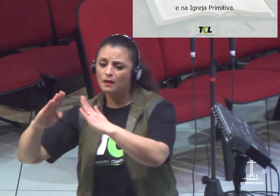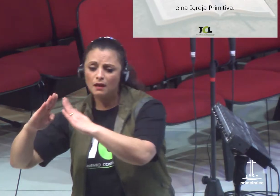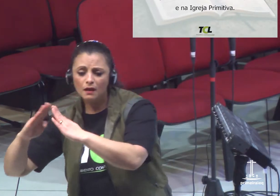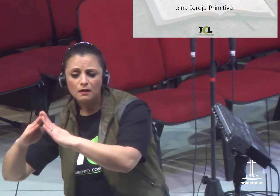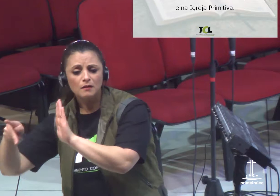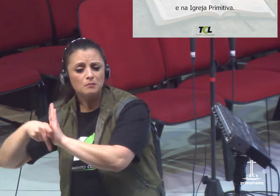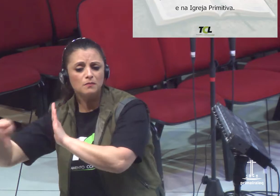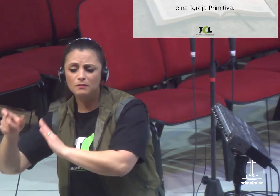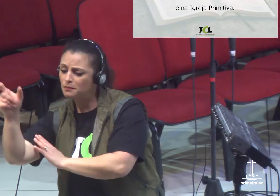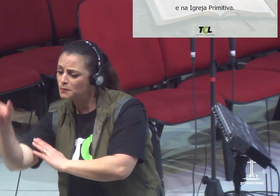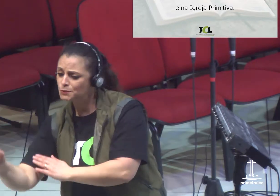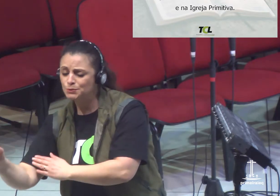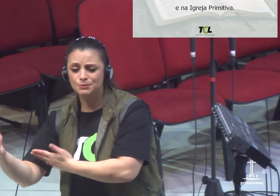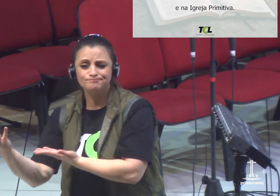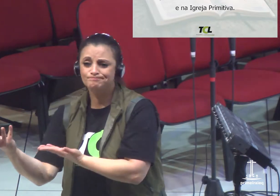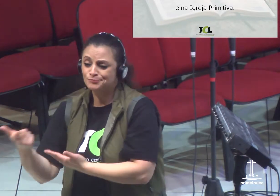Graças a Deus por isso.